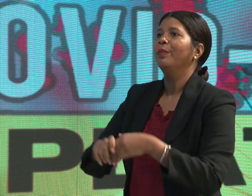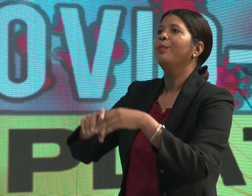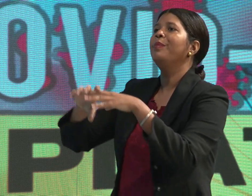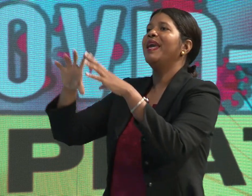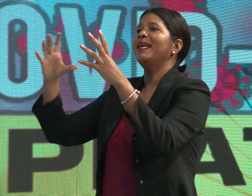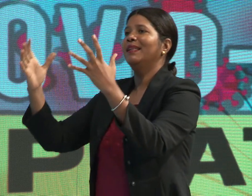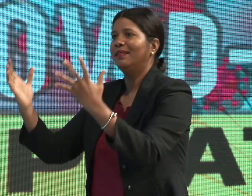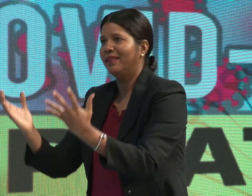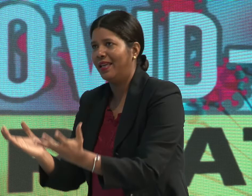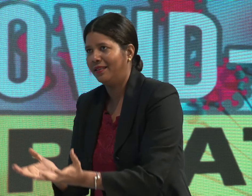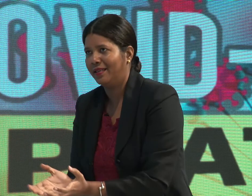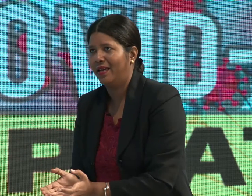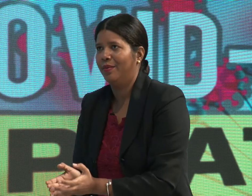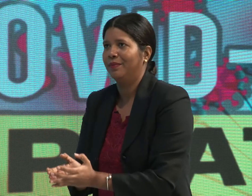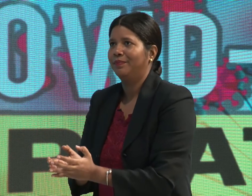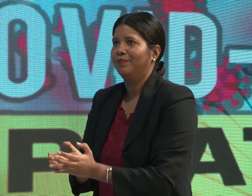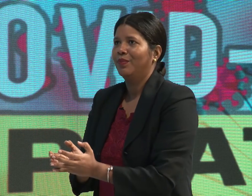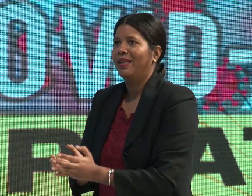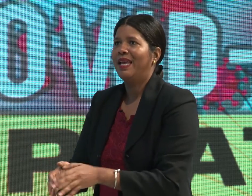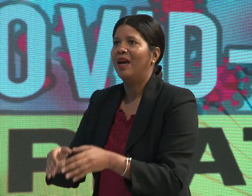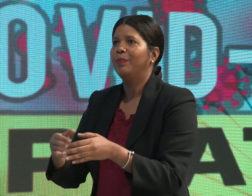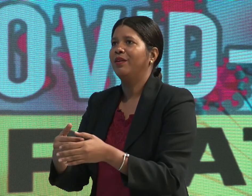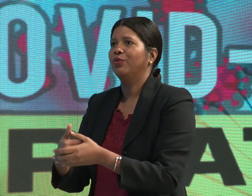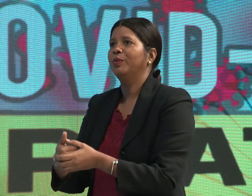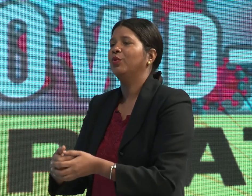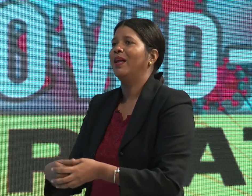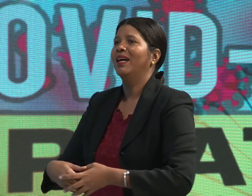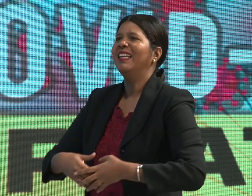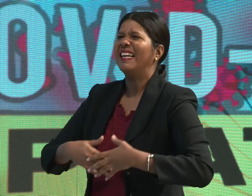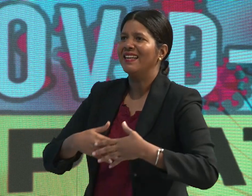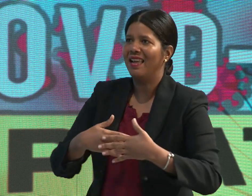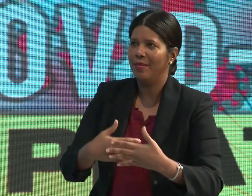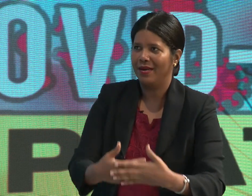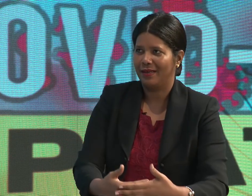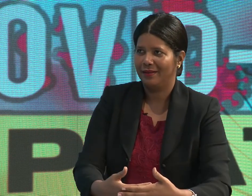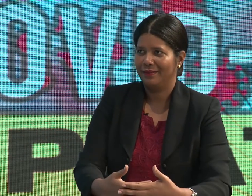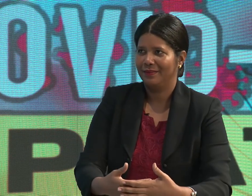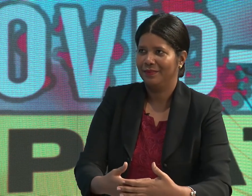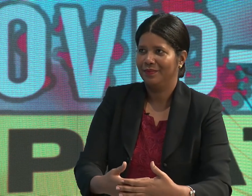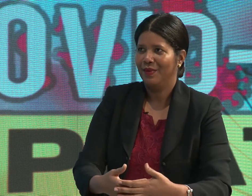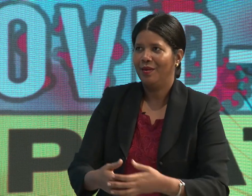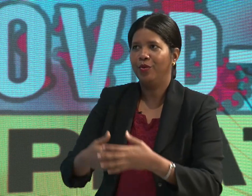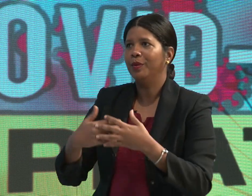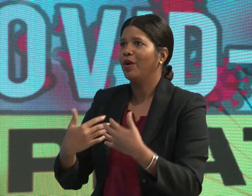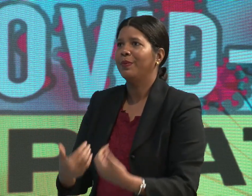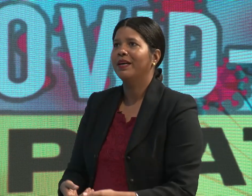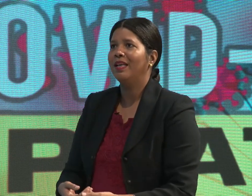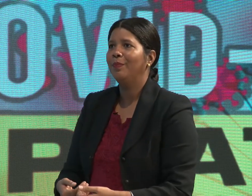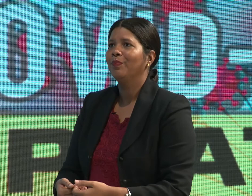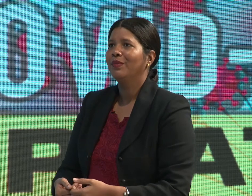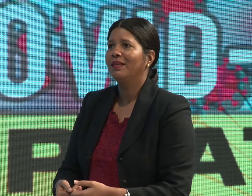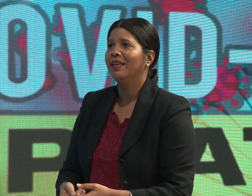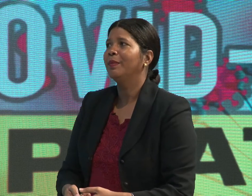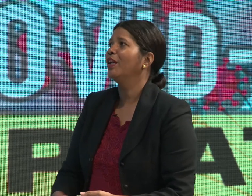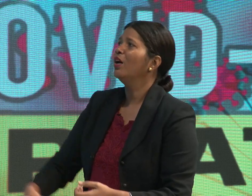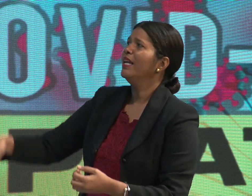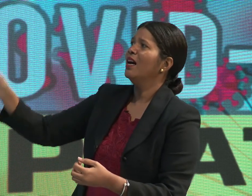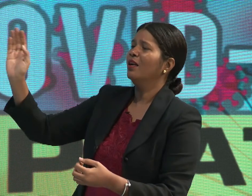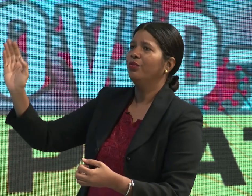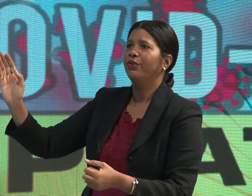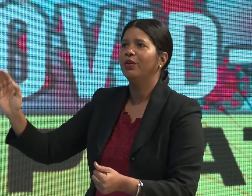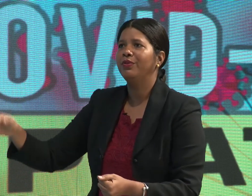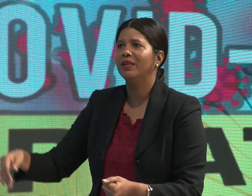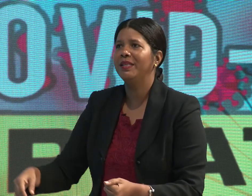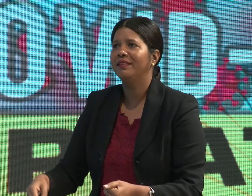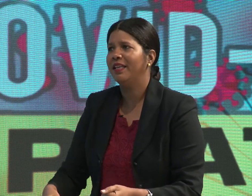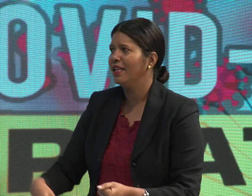om een medicijn te hebben. Mm. Je hebt bijvoorbeeld wel een remmer. Mm-hmm. Bijvoorbeeld, je hebt een griep. Dan zegt men dan, ja, ga